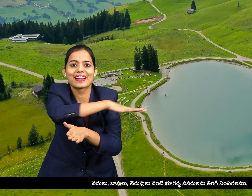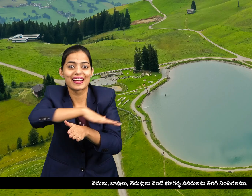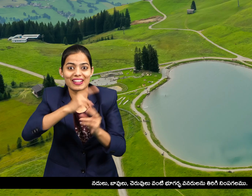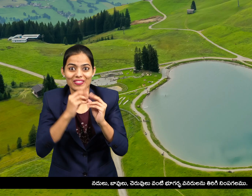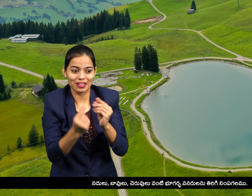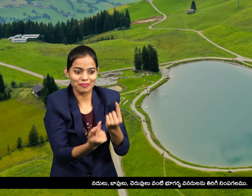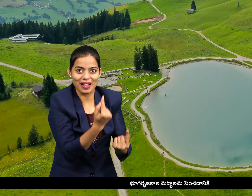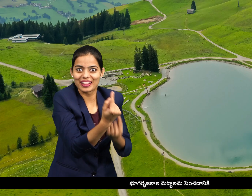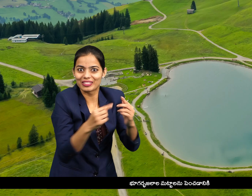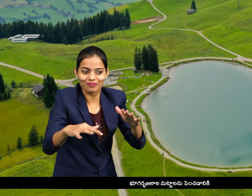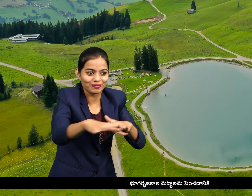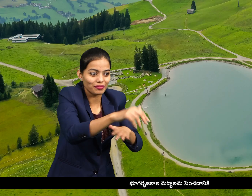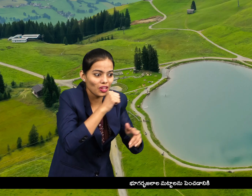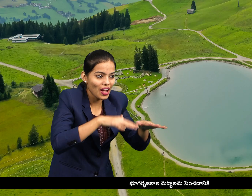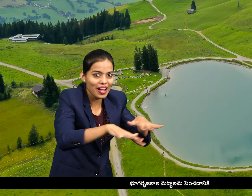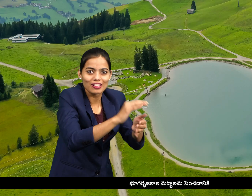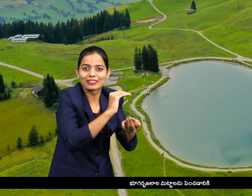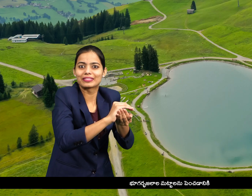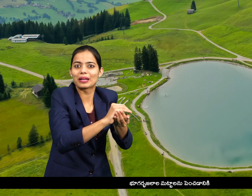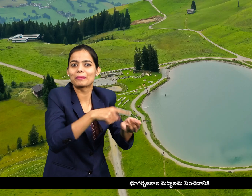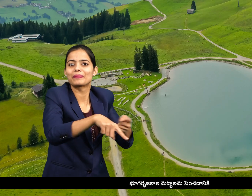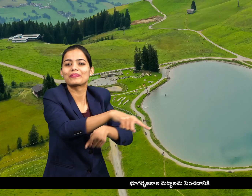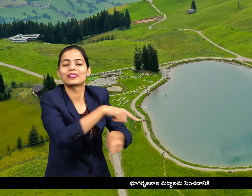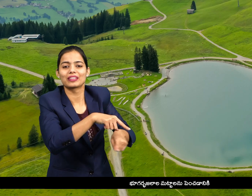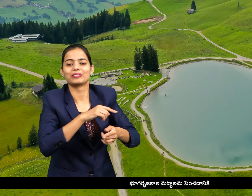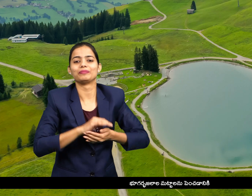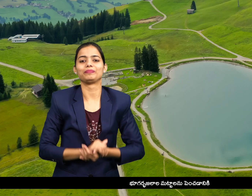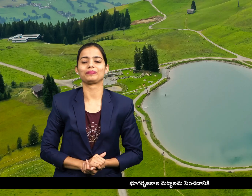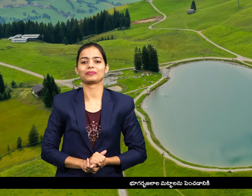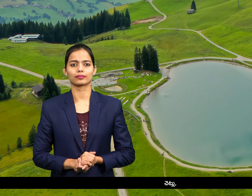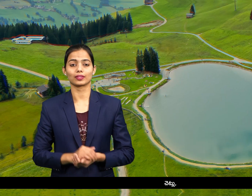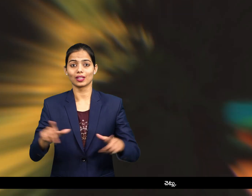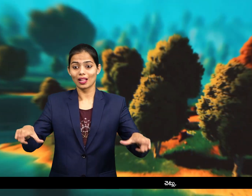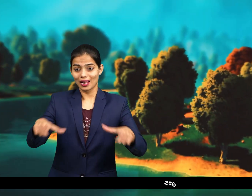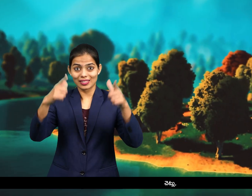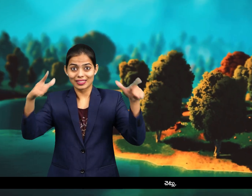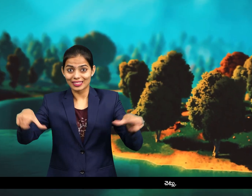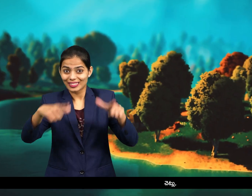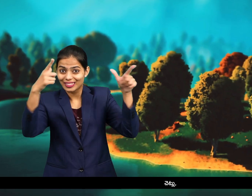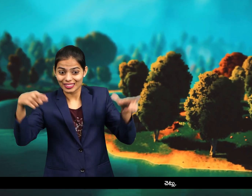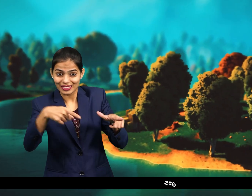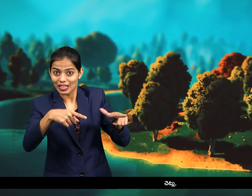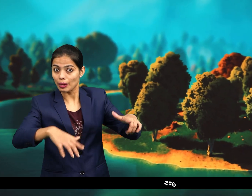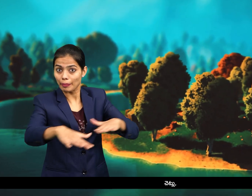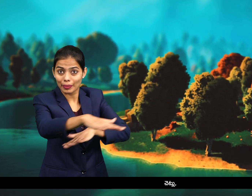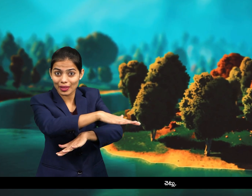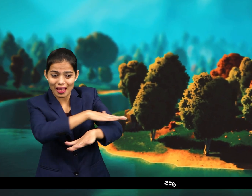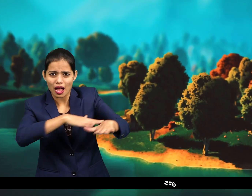తిరిగి నింపగలం. భూగర్భ జలాల మట్టాలను పెంచడానికి చెట్లు,